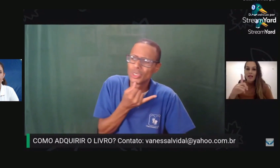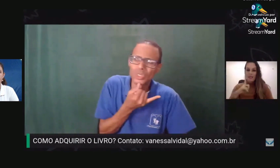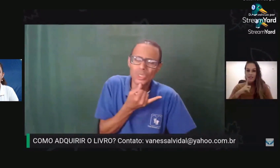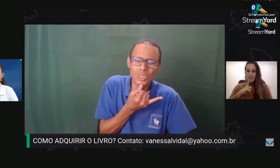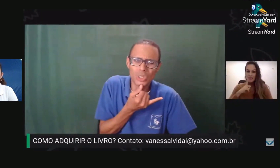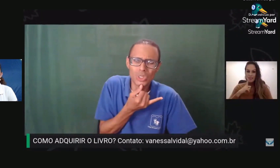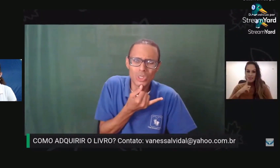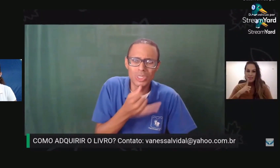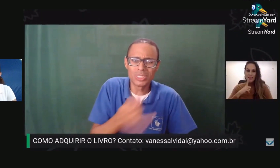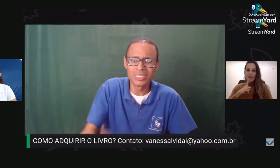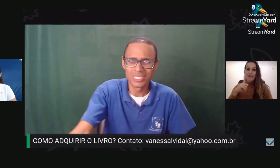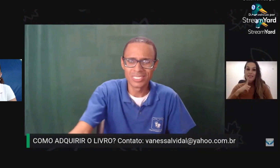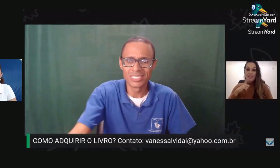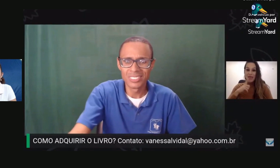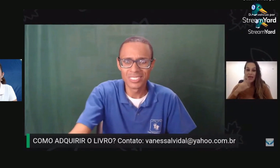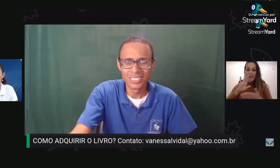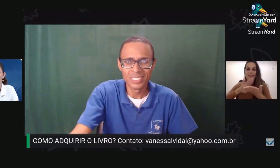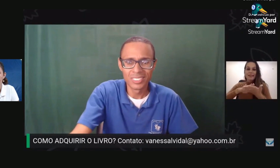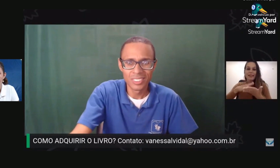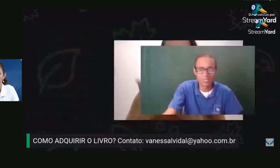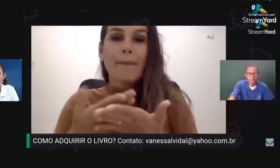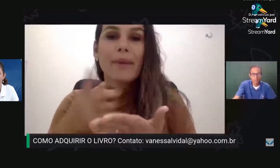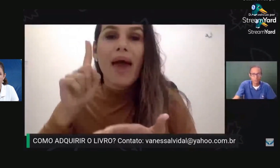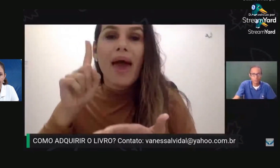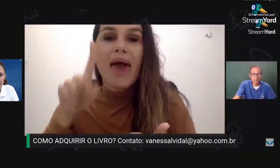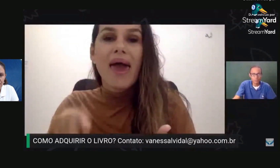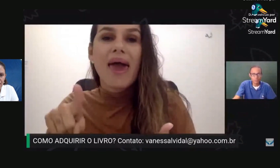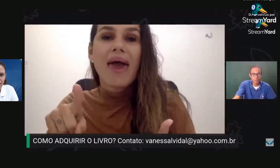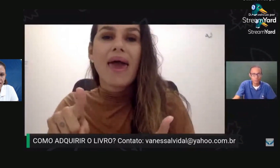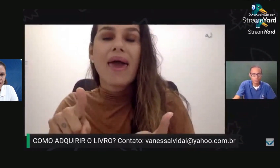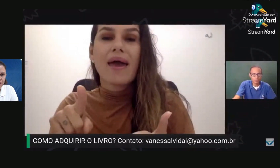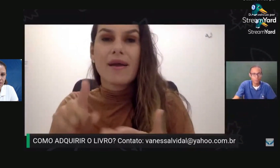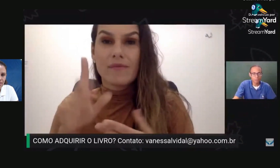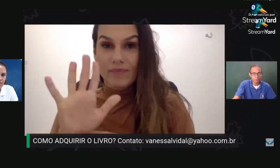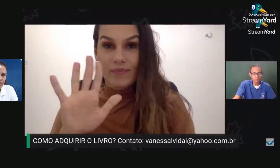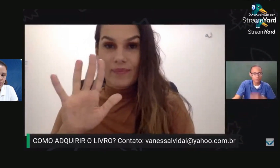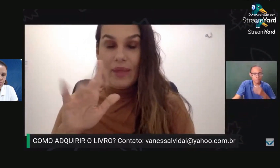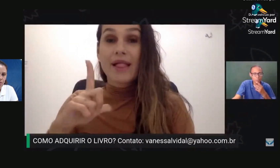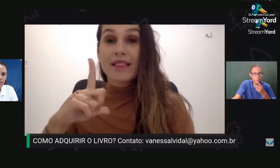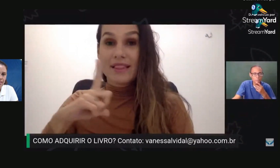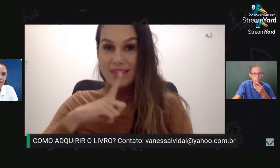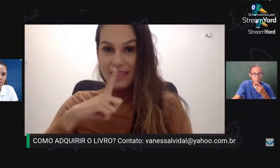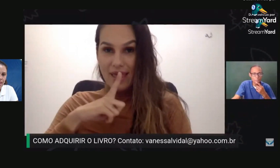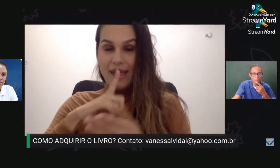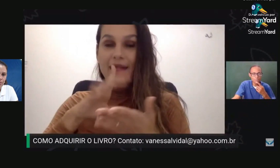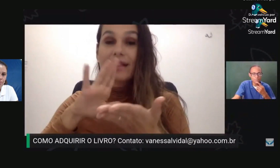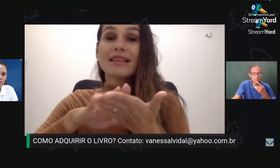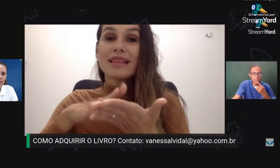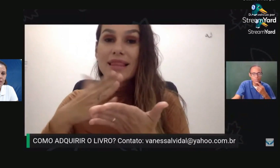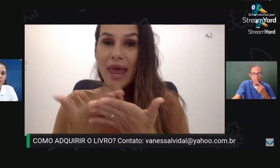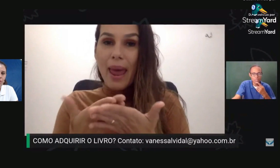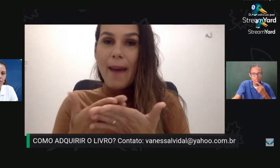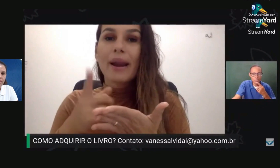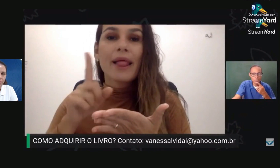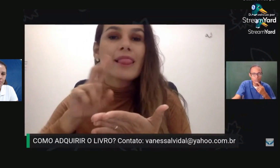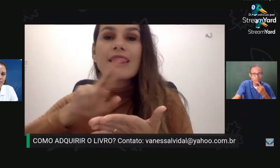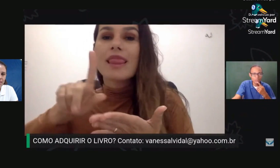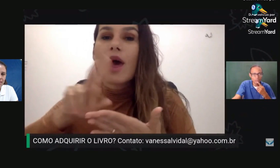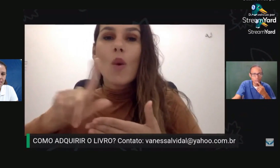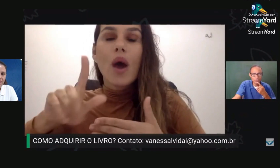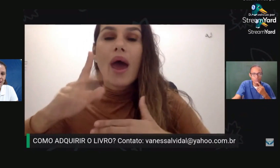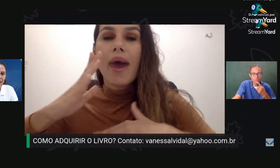como fazia para se comunicar? Você estava contando sobre, né, seu descontentamento. Bom,